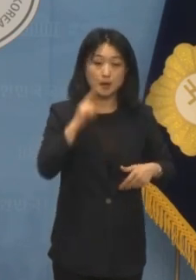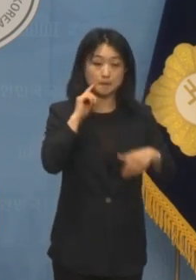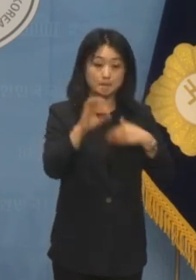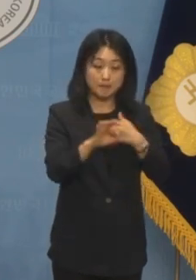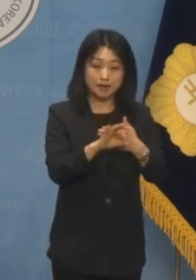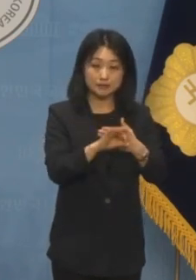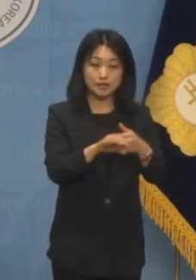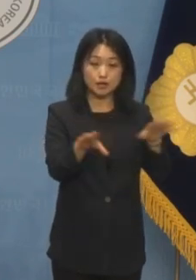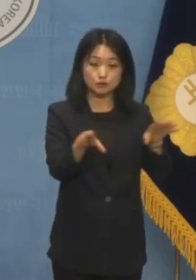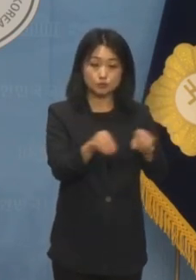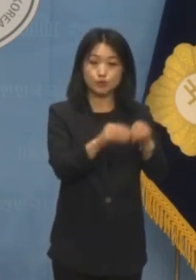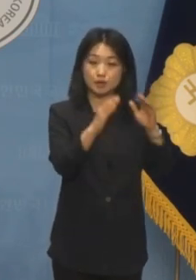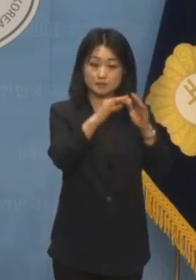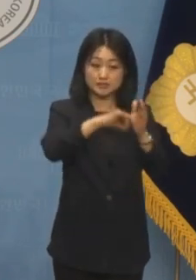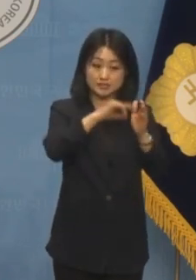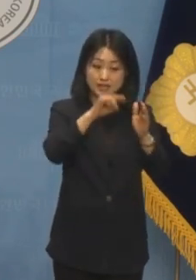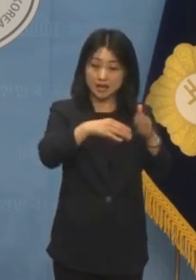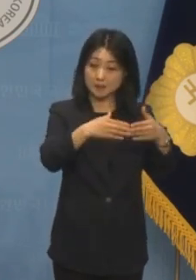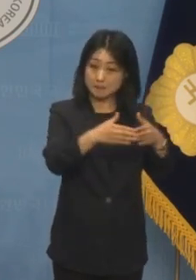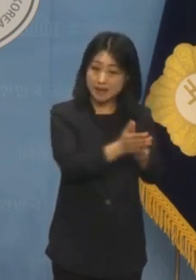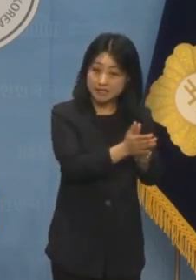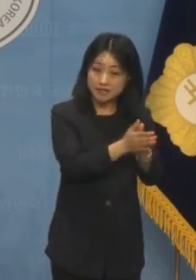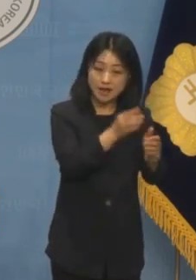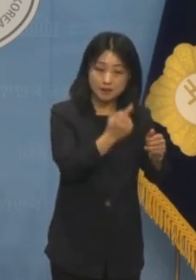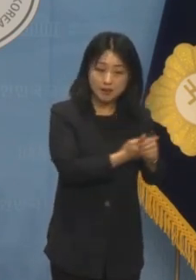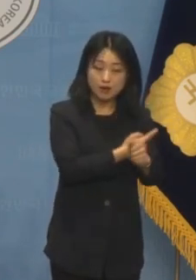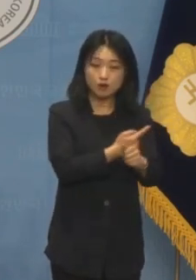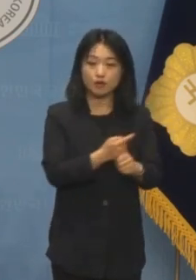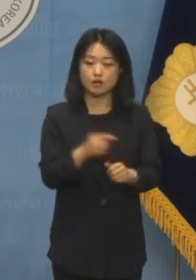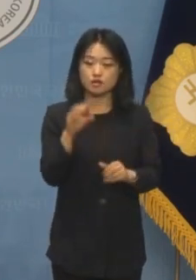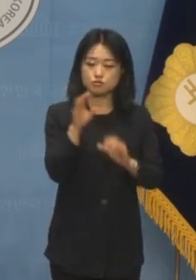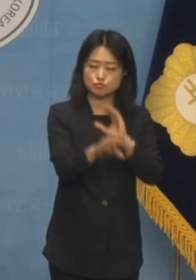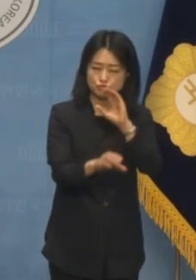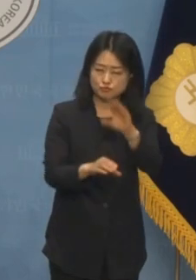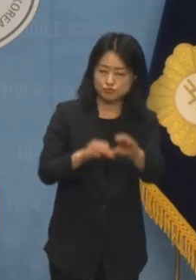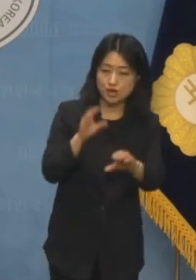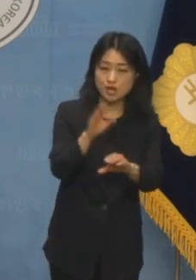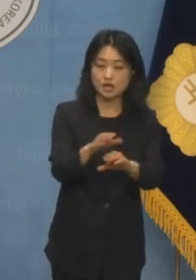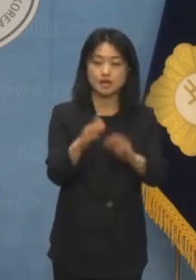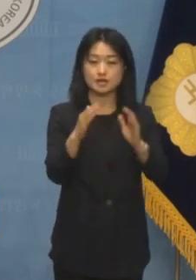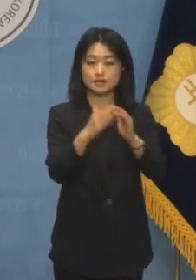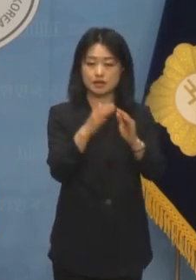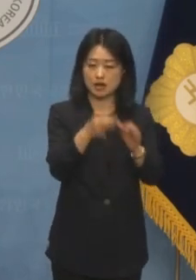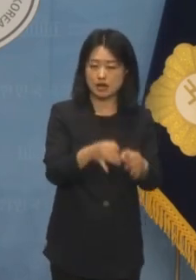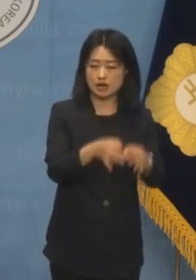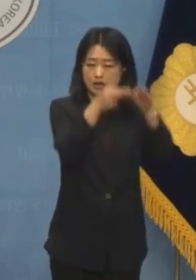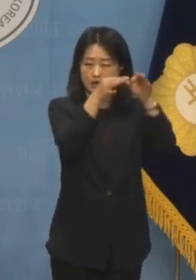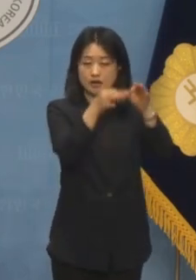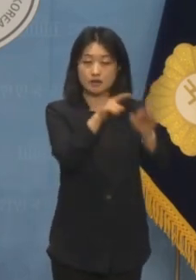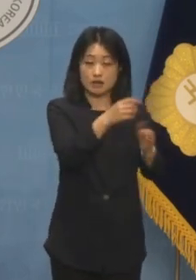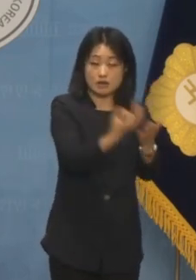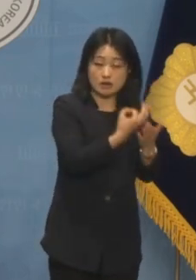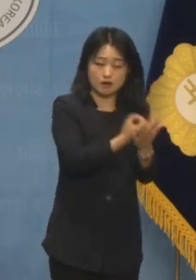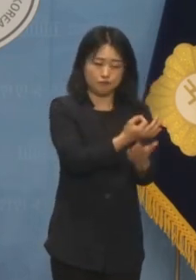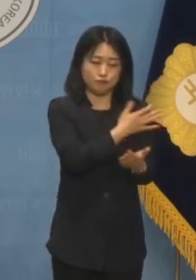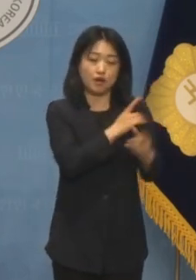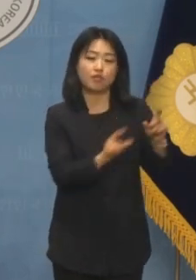폐지하려는 것은 투기와 불평등, 부동산 시장 불안정을 방치하자는 이야기와